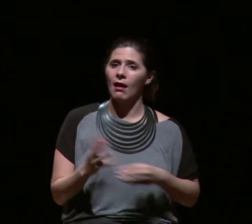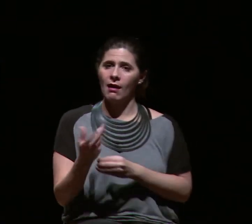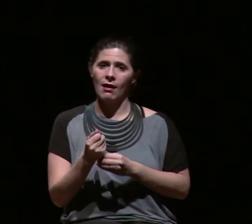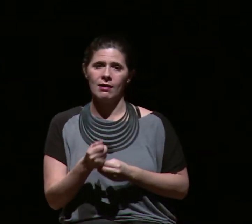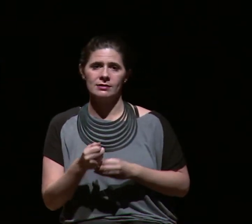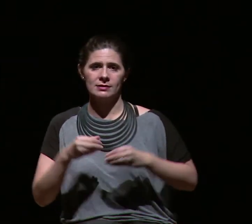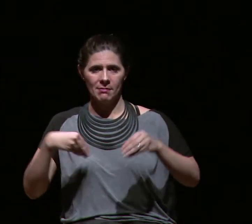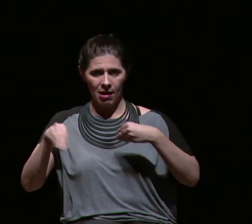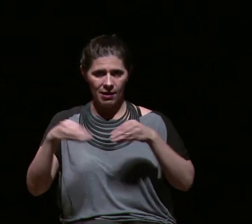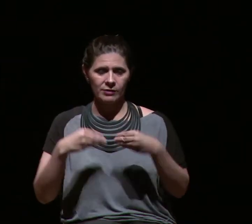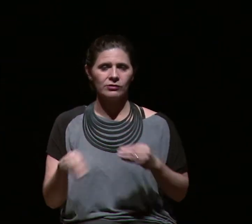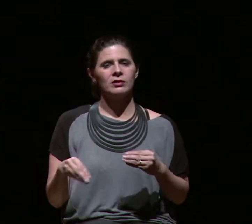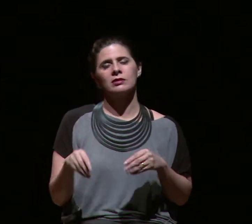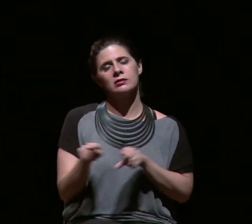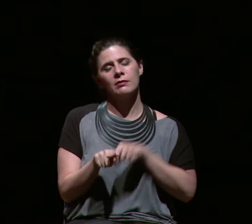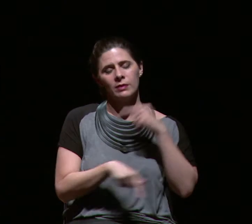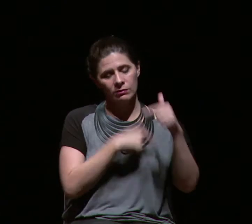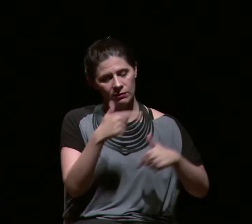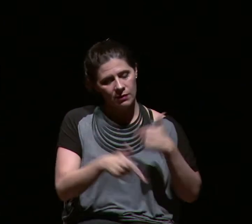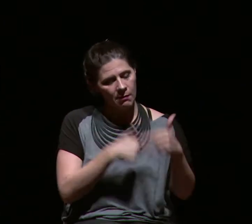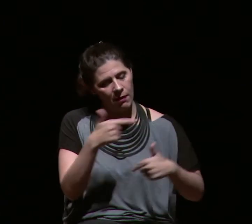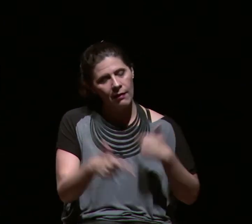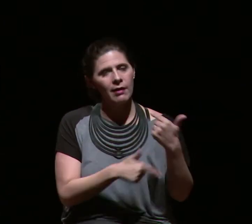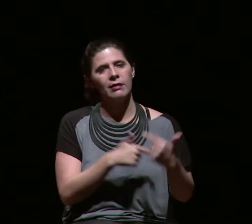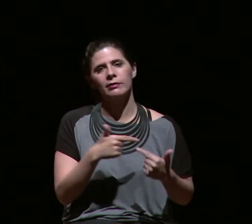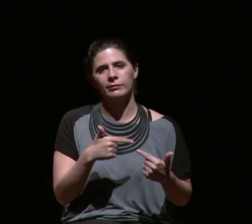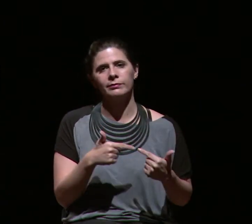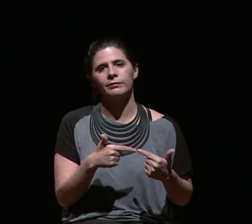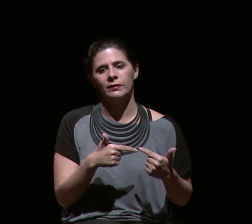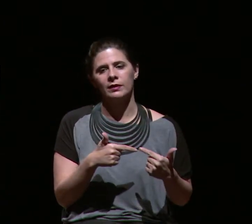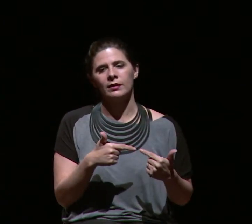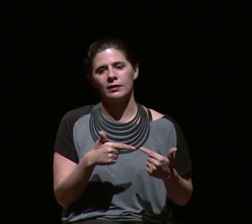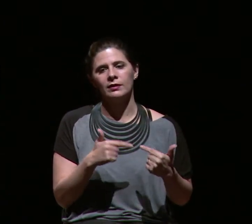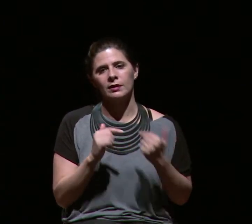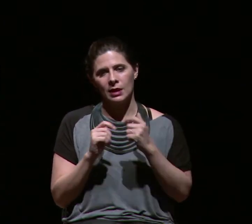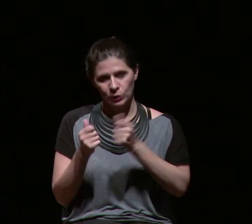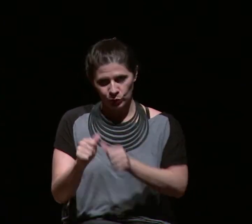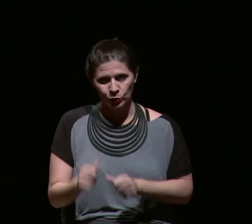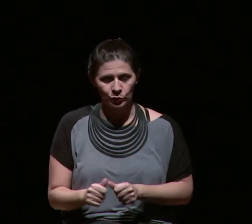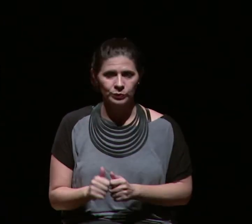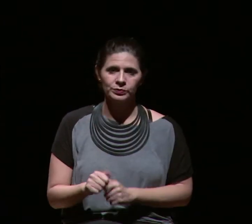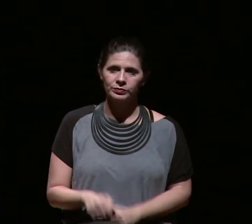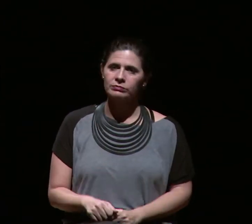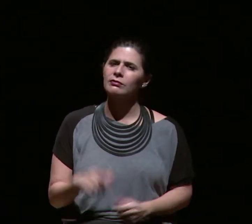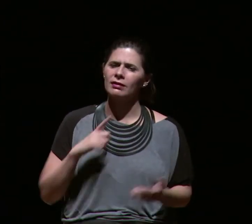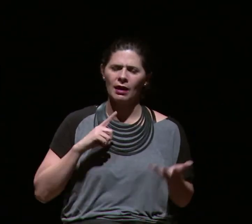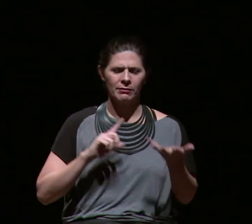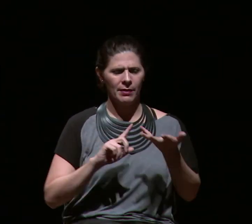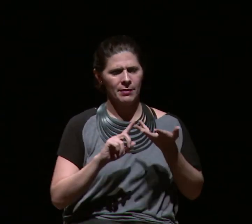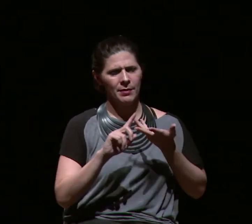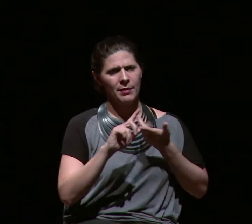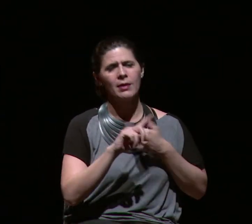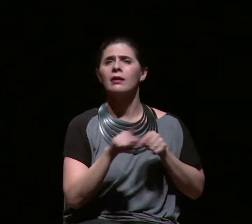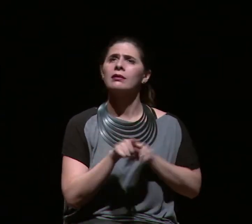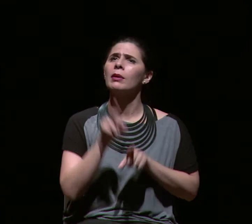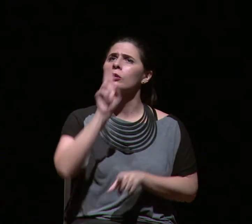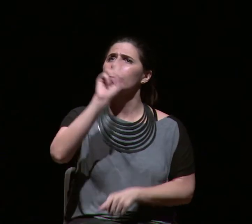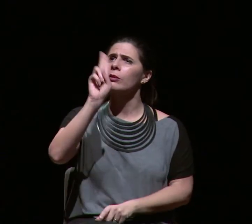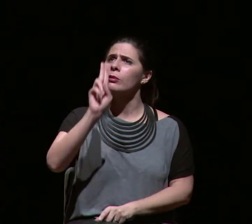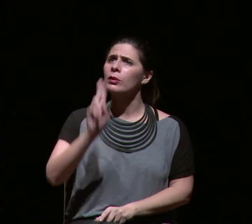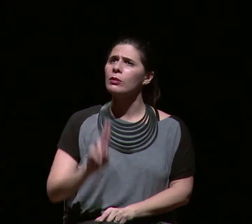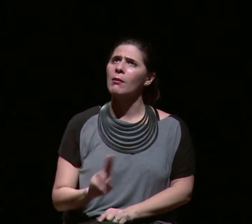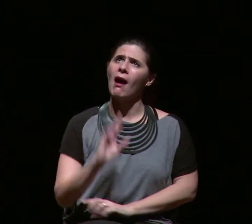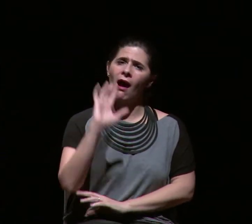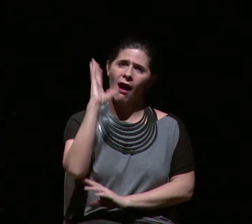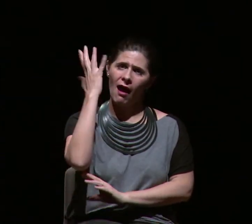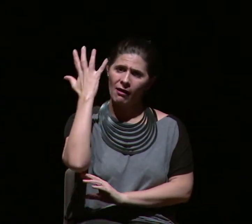cintura, além de outros temas relacionados às técnicas e tecnologias africanas e uma não exaustiva lista de plantas de árvores com possíveis vínculos